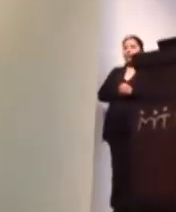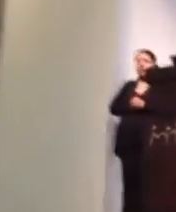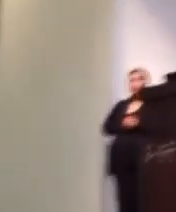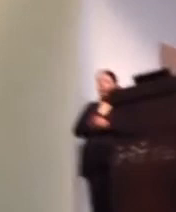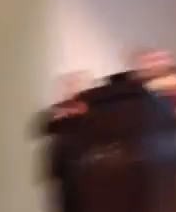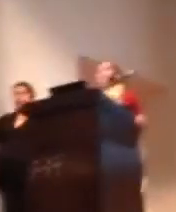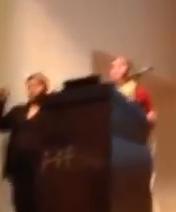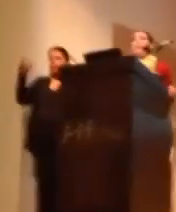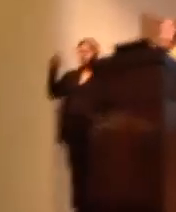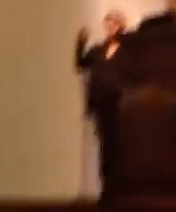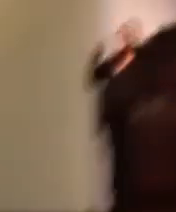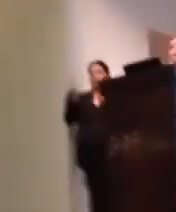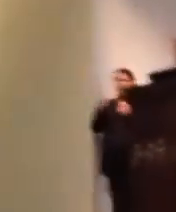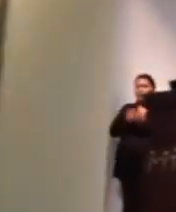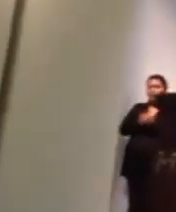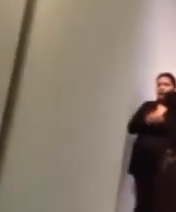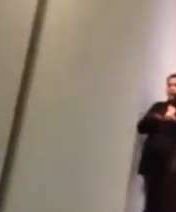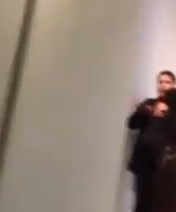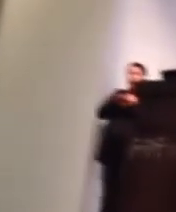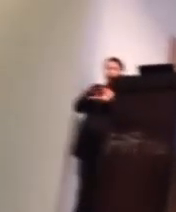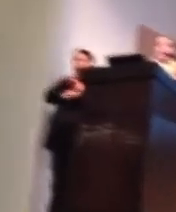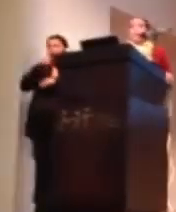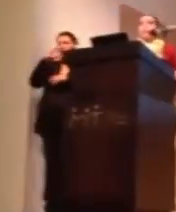el tema de los hongos, de la cándida.